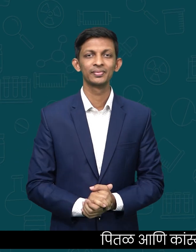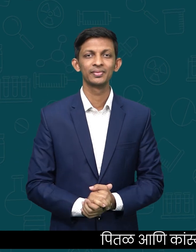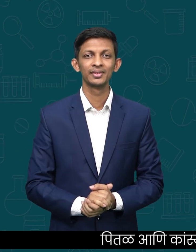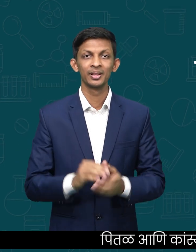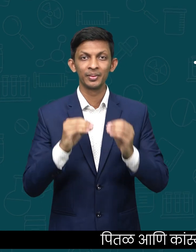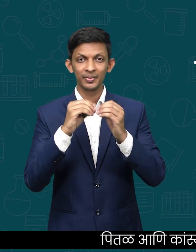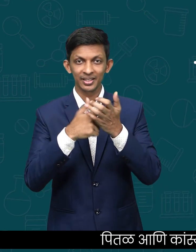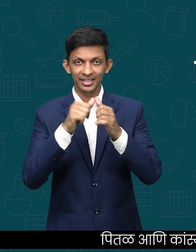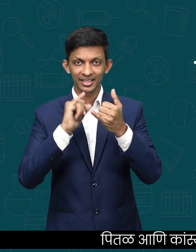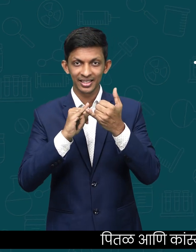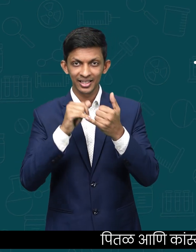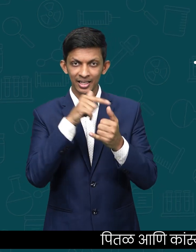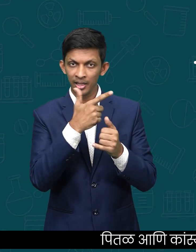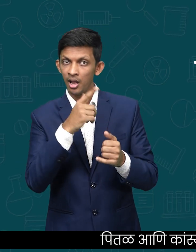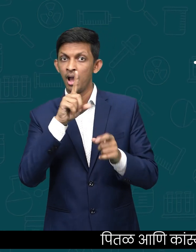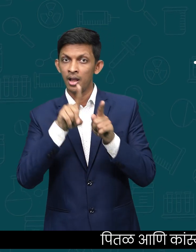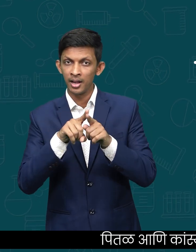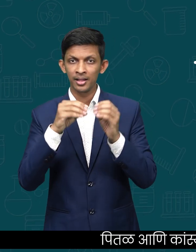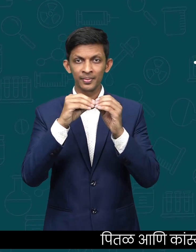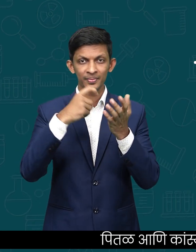पितळ आणि कांस्य हे चांगले विद्युतवाहक नाहीत.